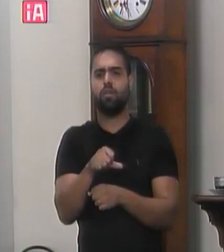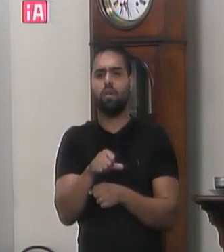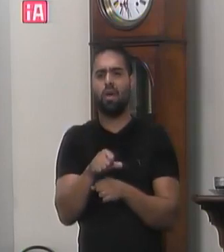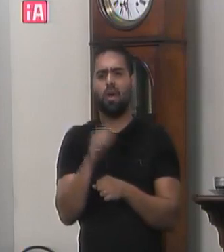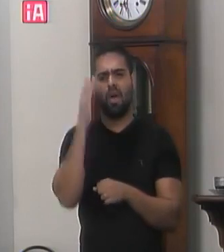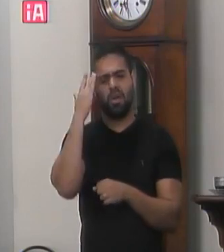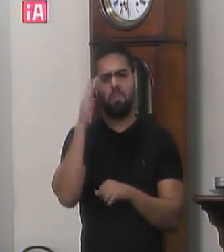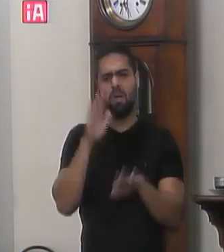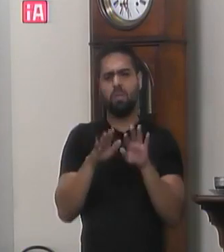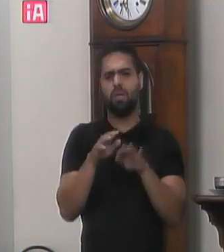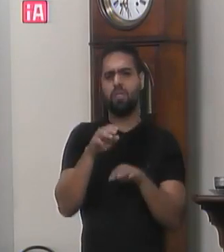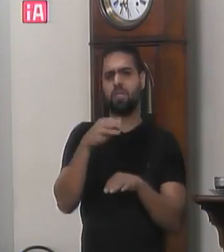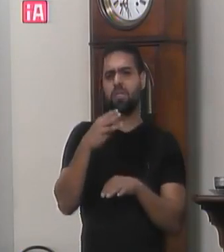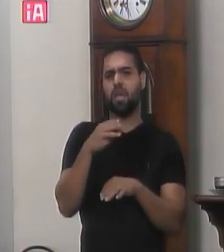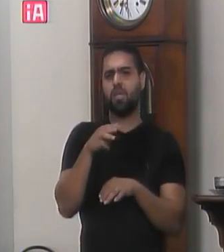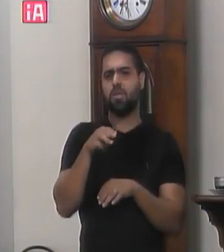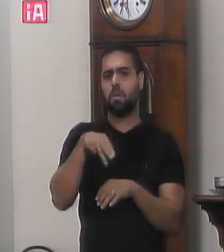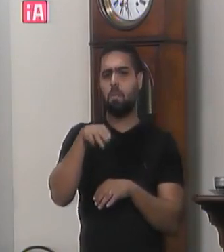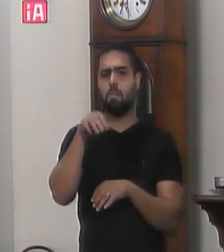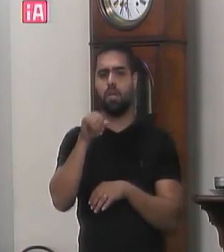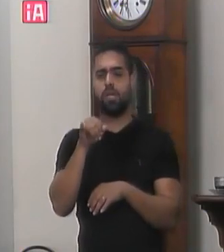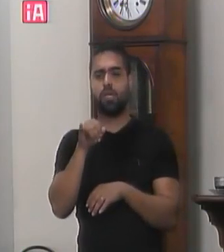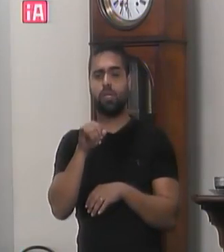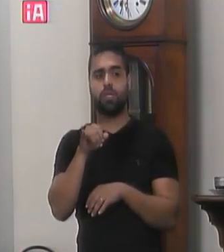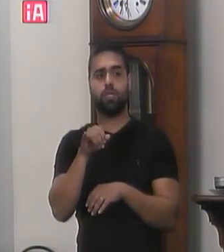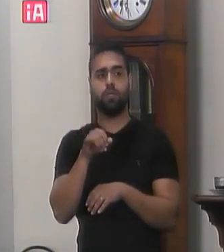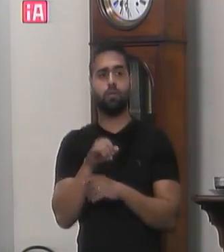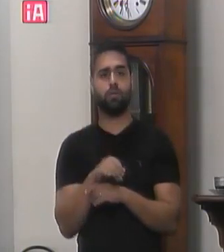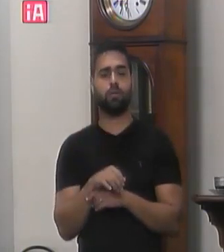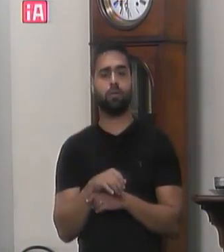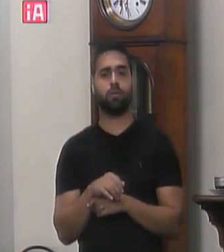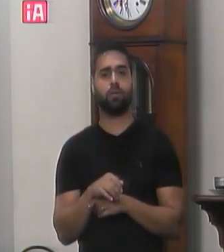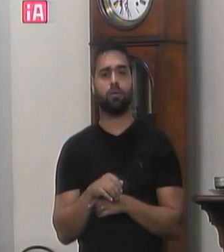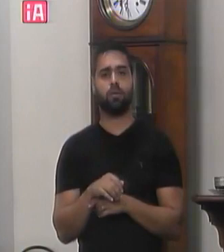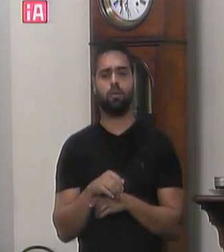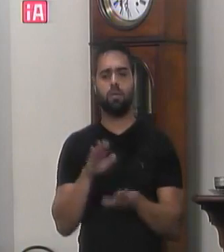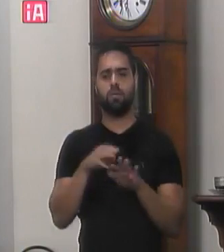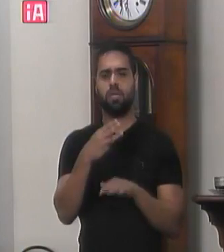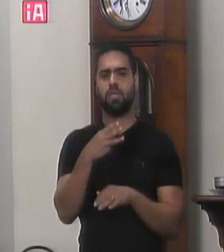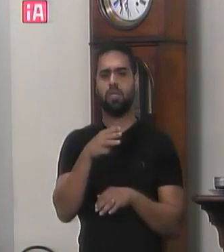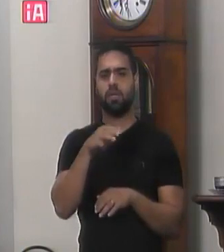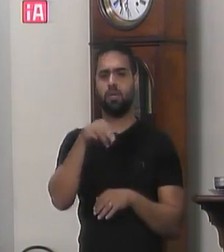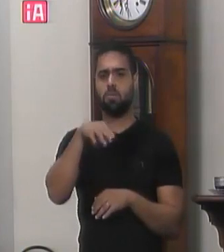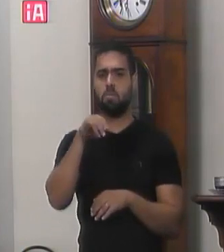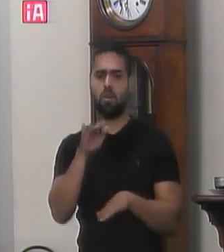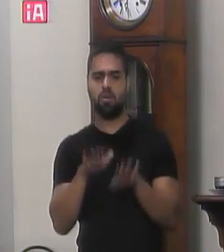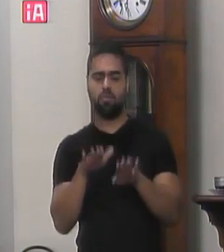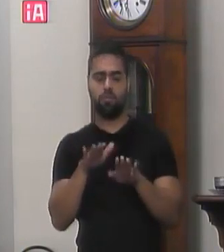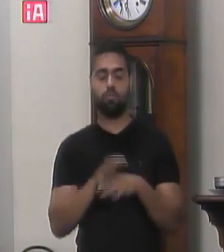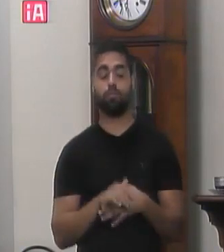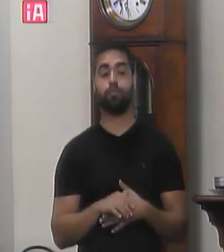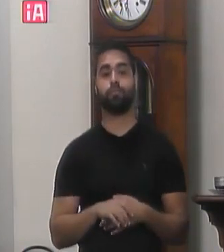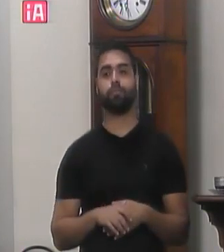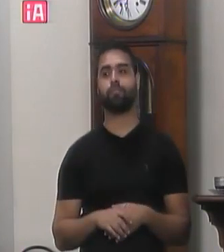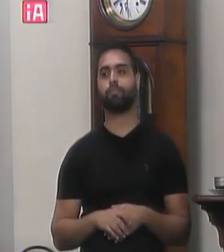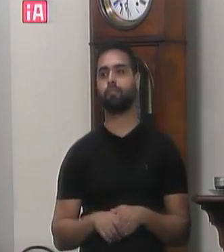3 milhões e pouco, né? Foi mais ou menos isso, pelo que eu me recordo aqui. 3 milhões e pouco.